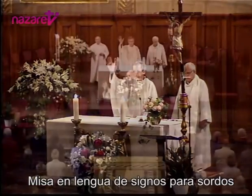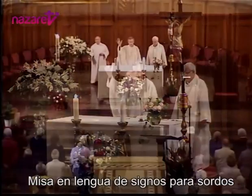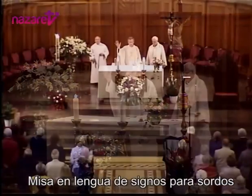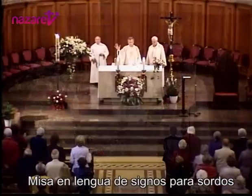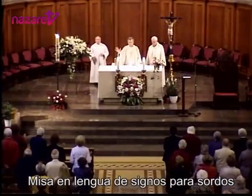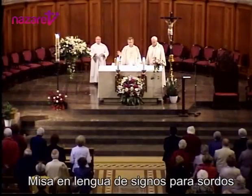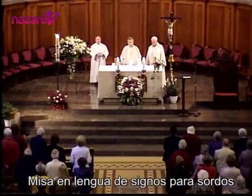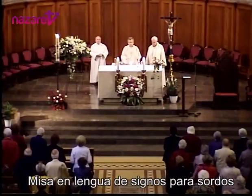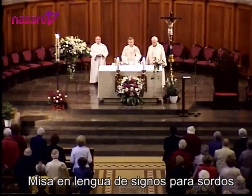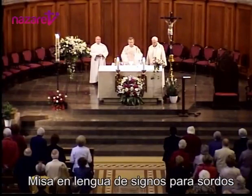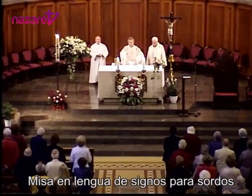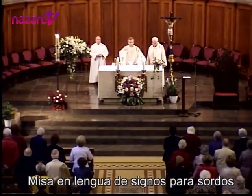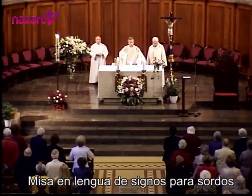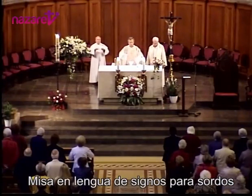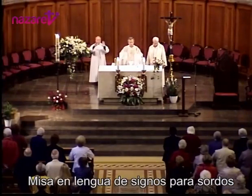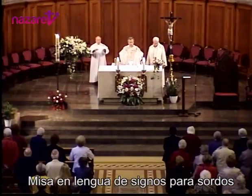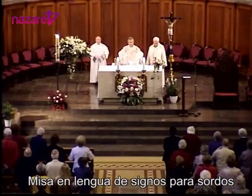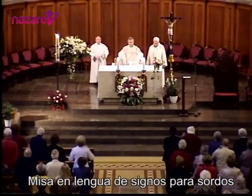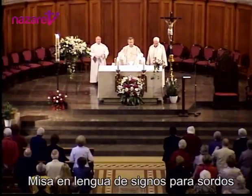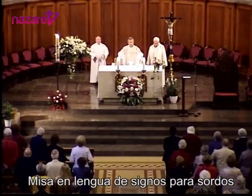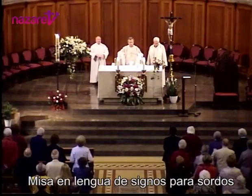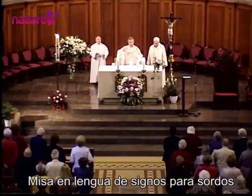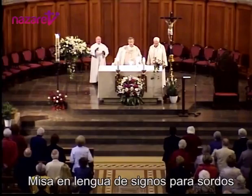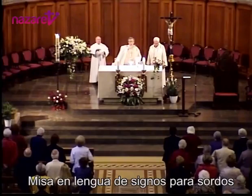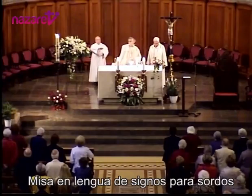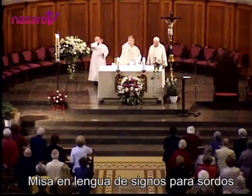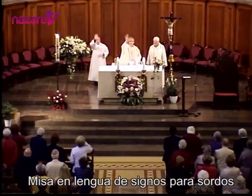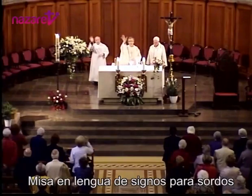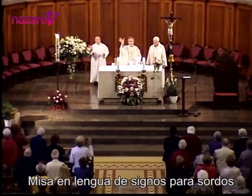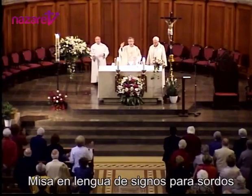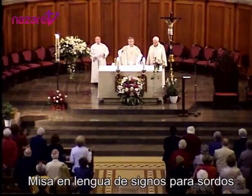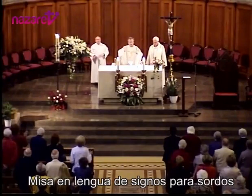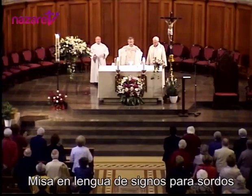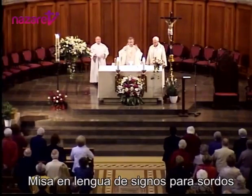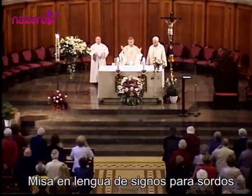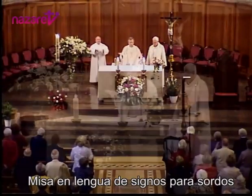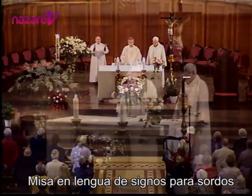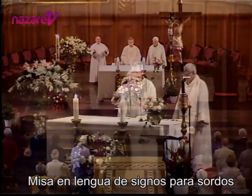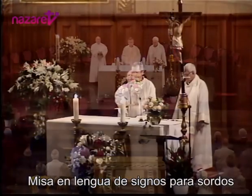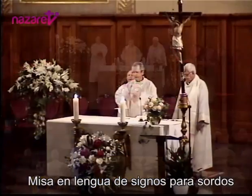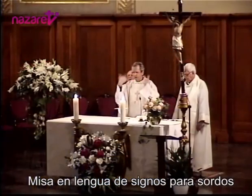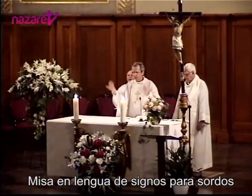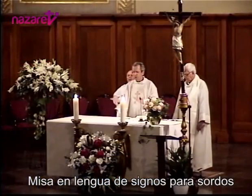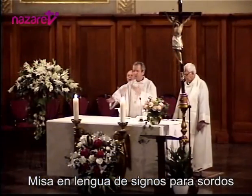del universo, llenos están el cielo y